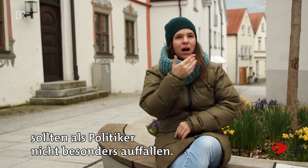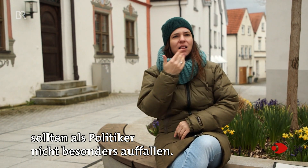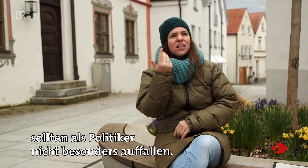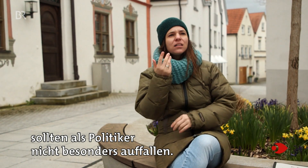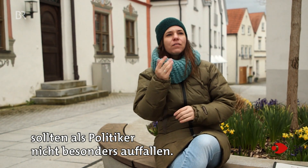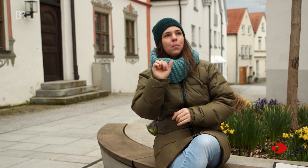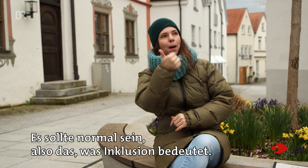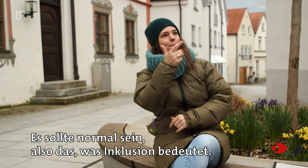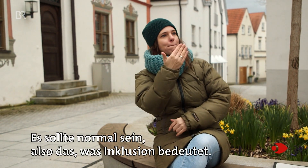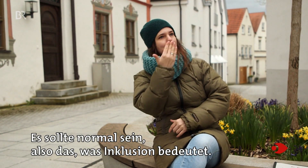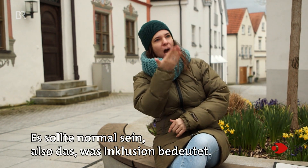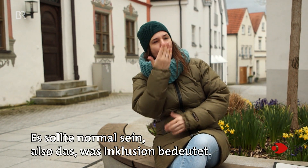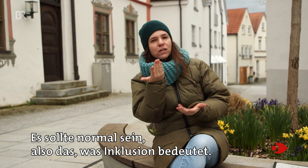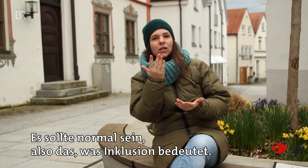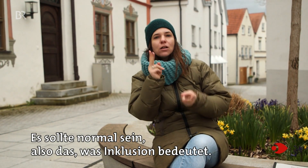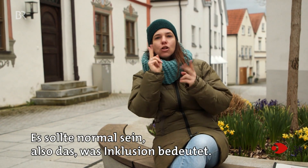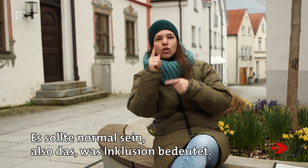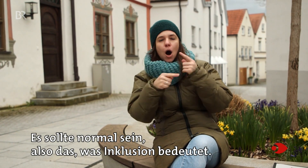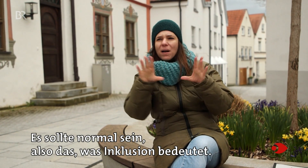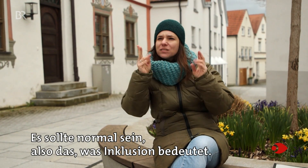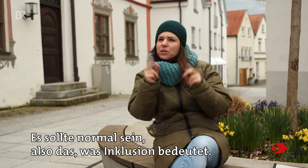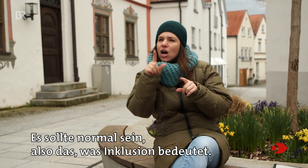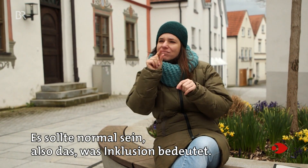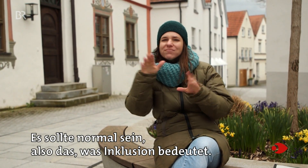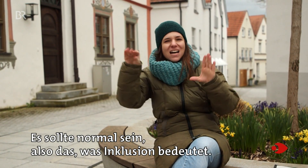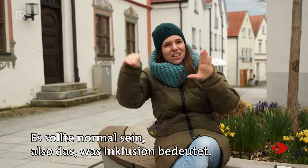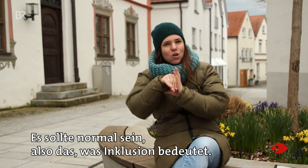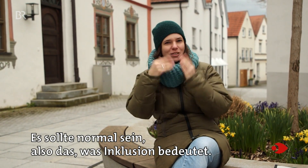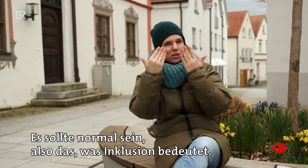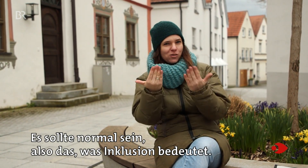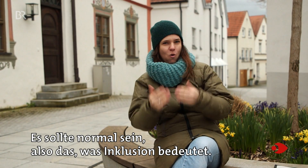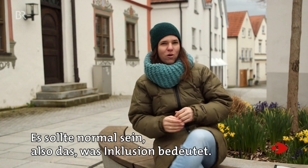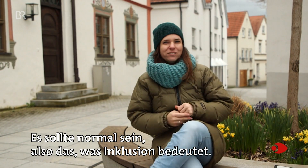auffallen. Es sollte normal sein, also das, was Inklusion bedeutet.